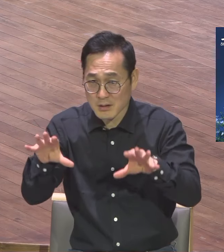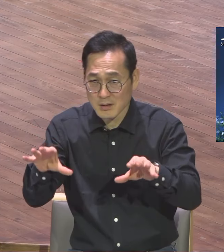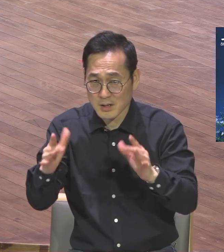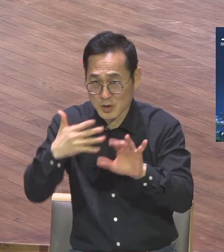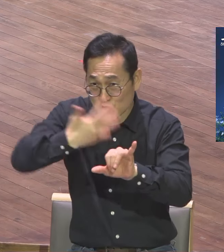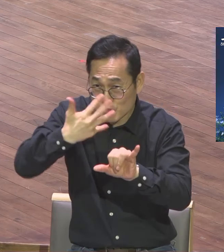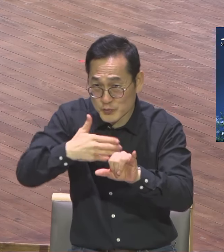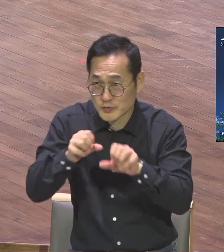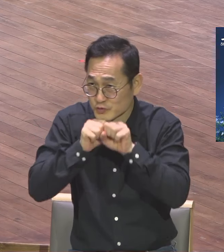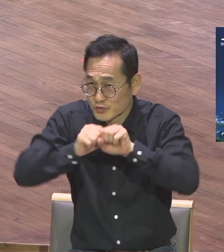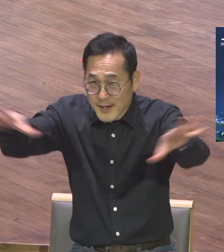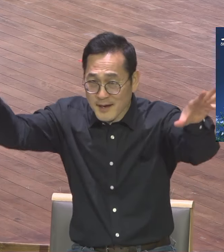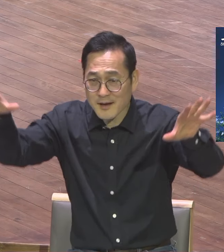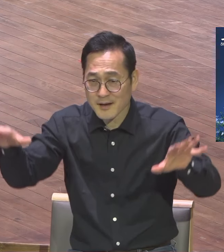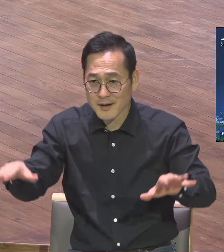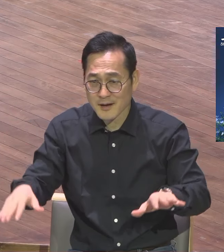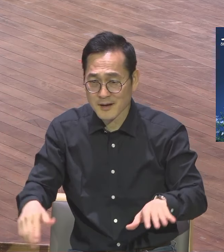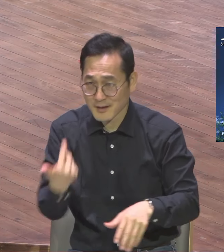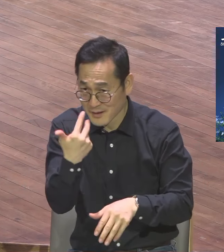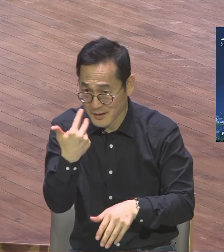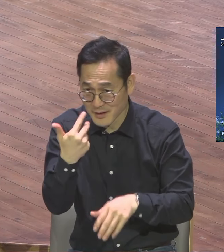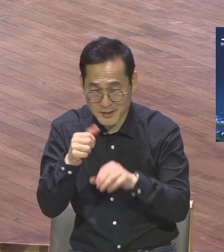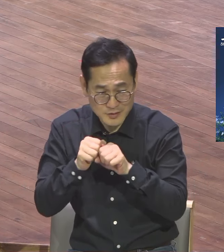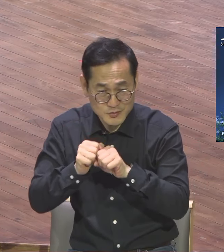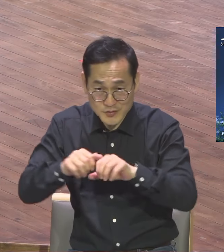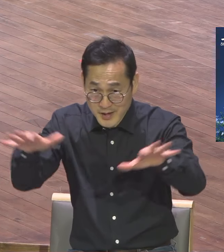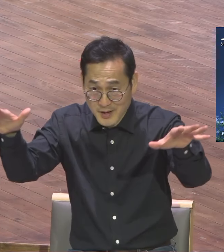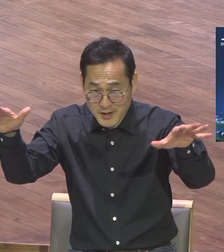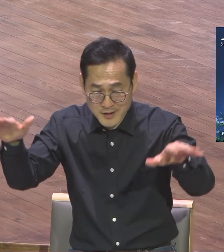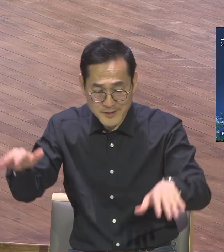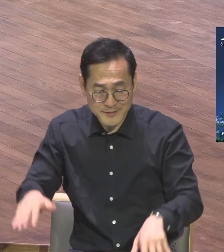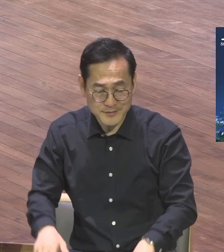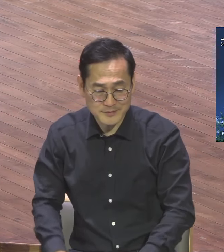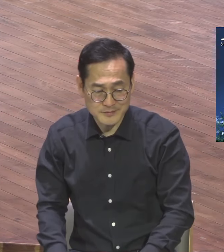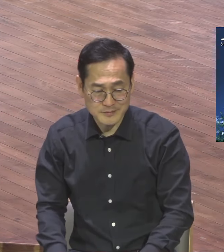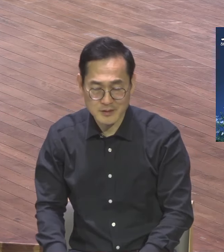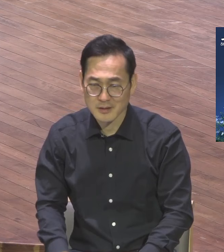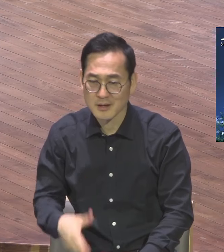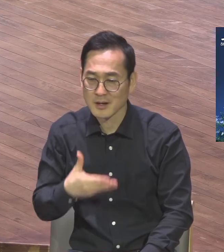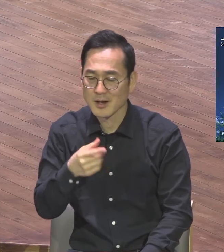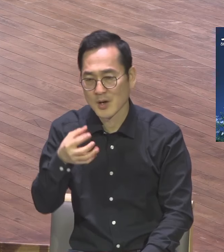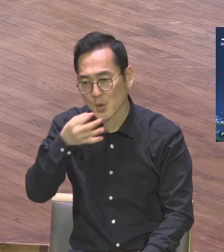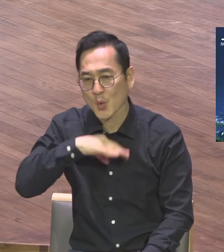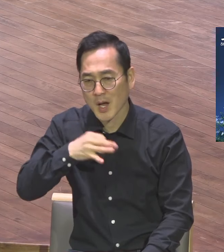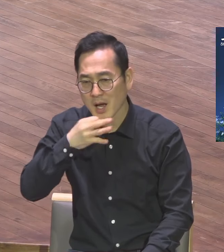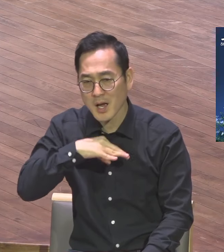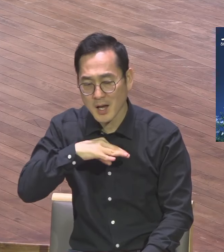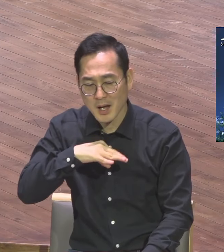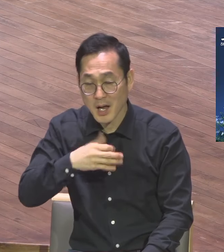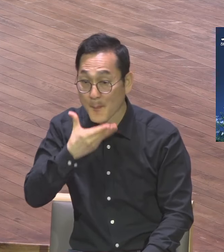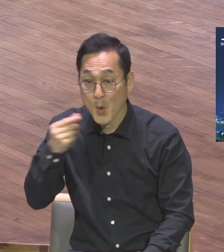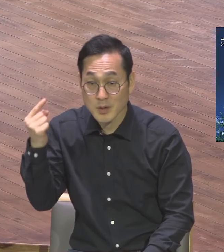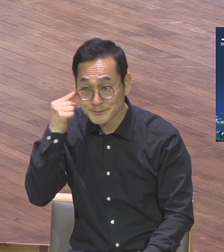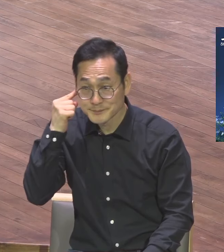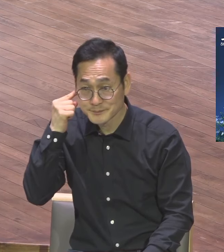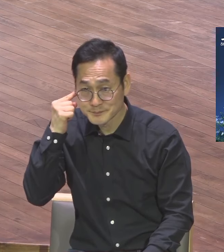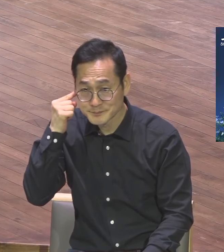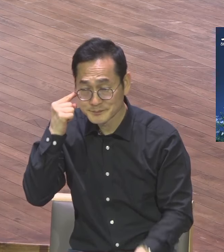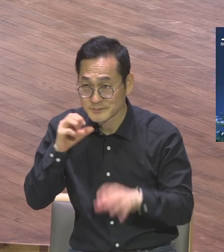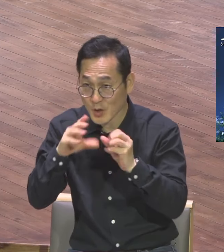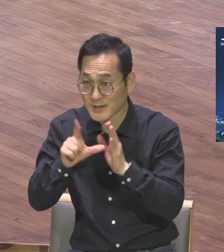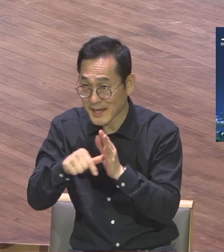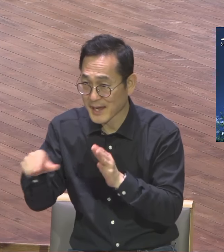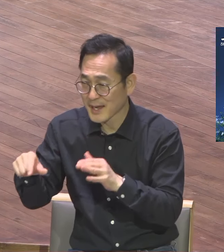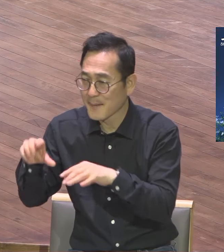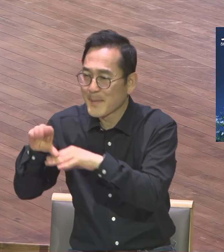요한에서 마르크스 안드레스 데니시 이 네 사람이 지금 우리 복음을 전가하고 있는 방송국 사장들이거든요.